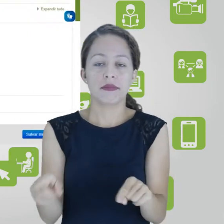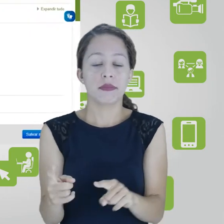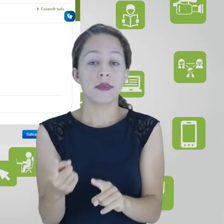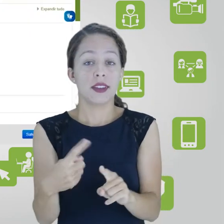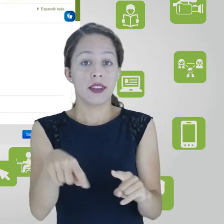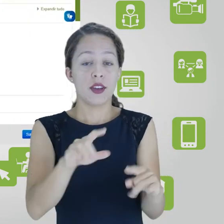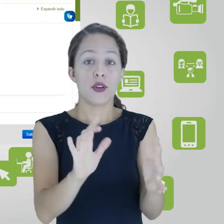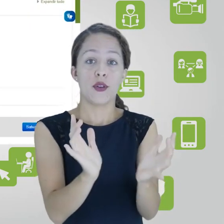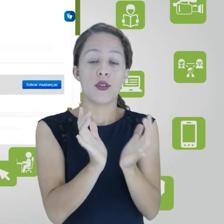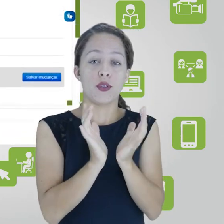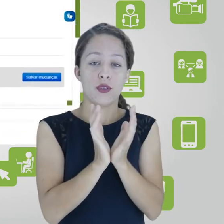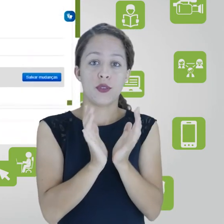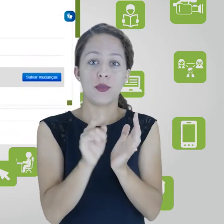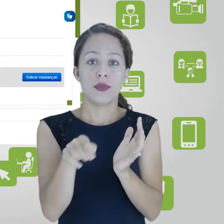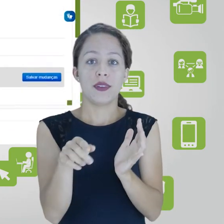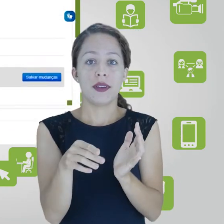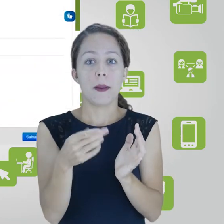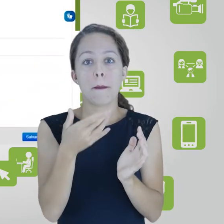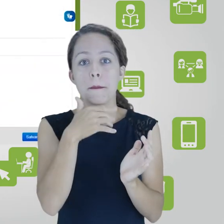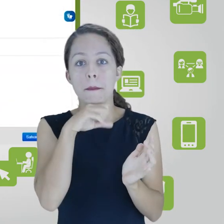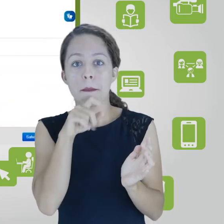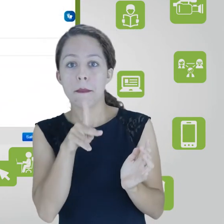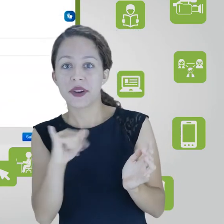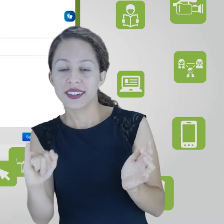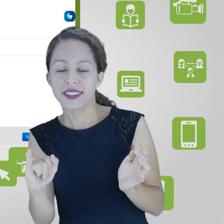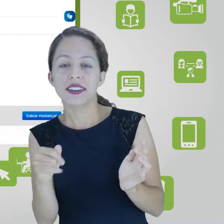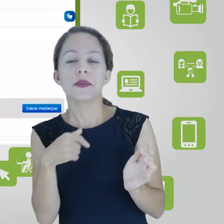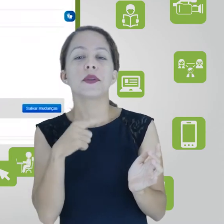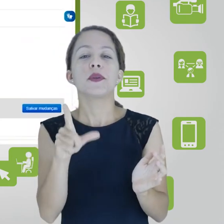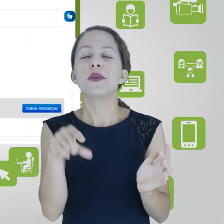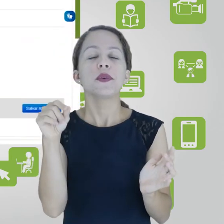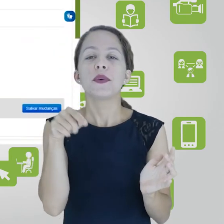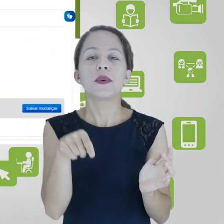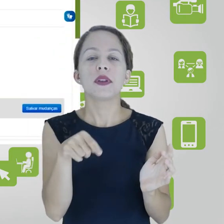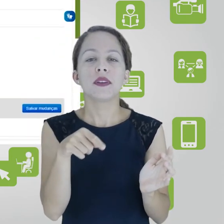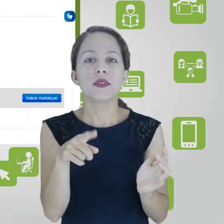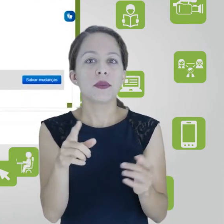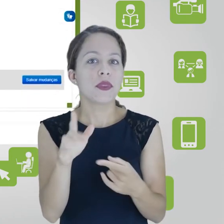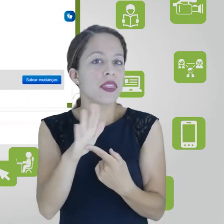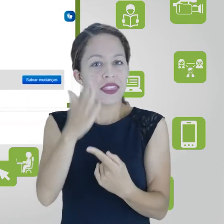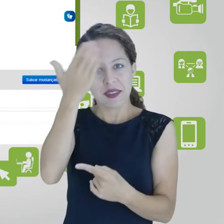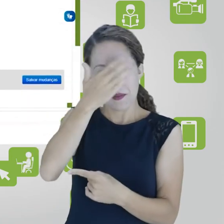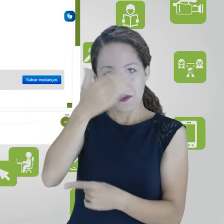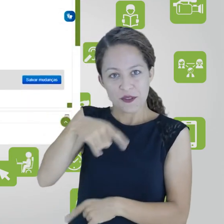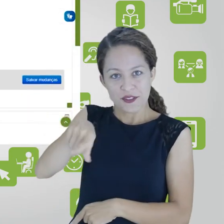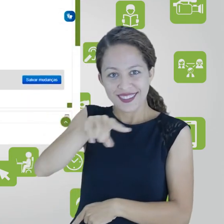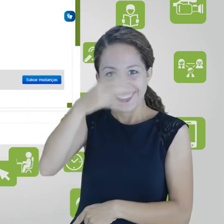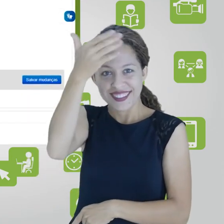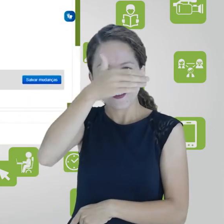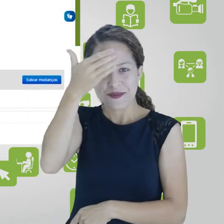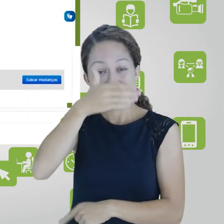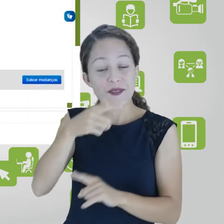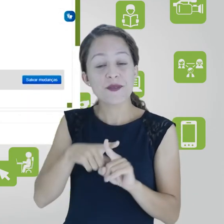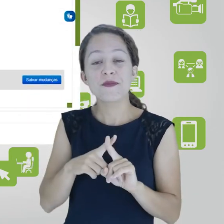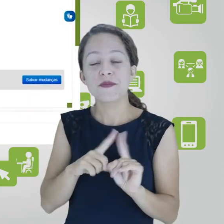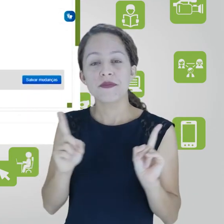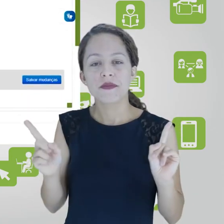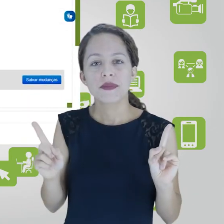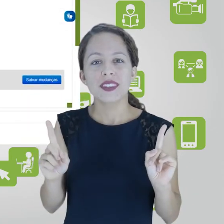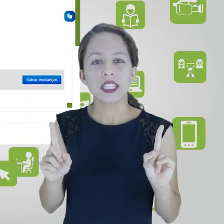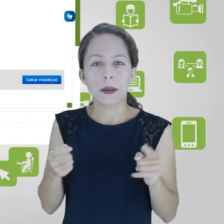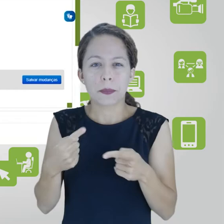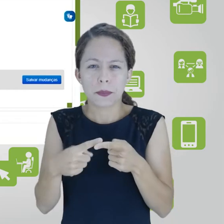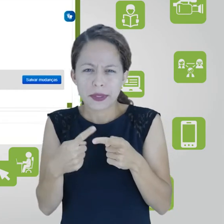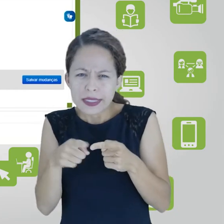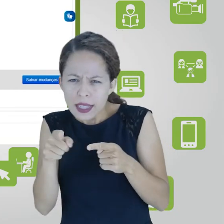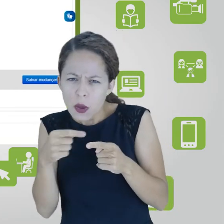certo? Não precisa mexer em nada. Aqui em categoria pai, eu vou escolher opção. Aqui não aparece para vocês,